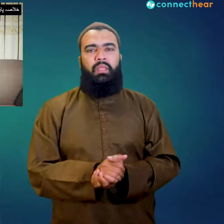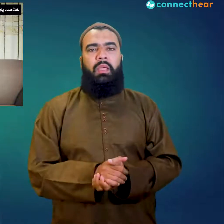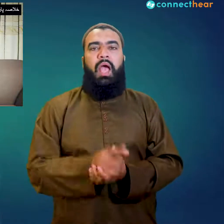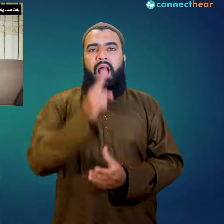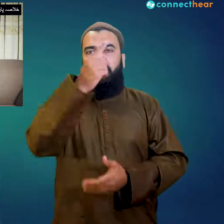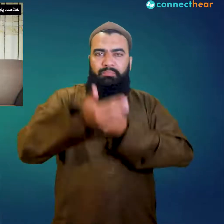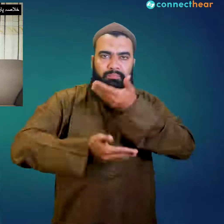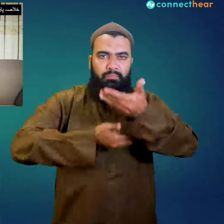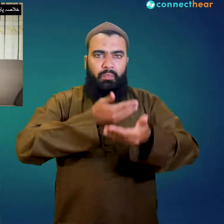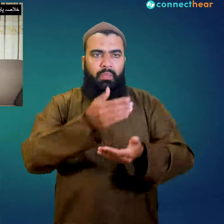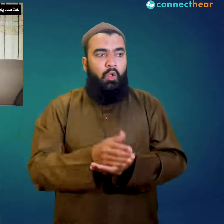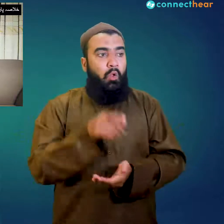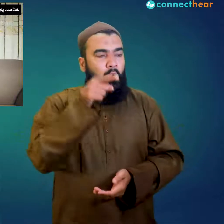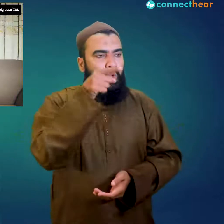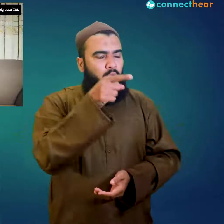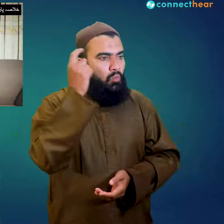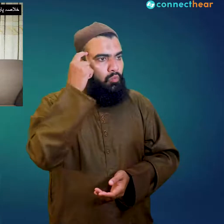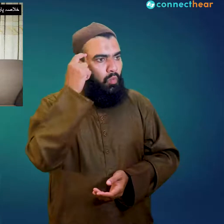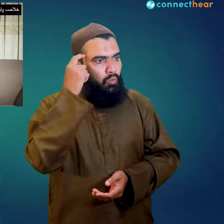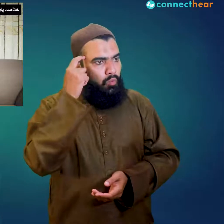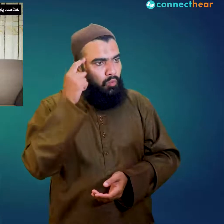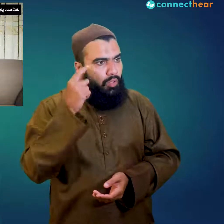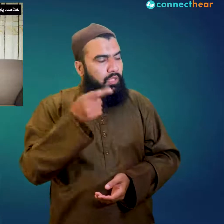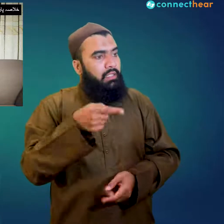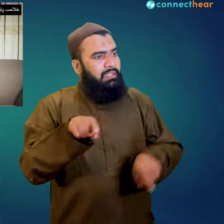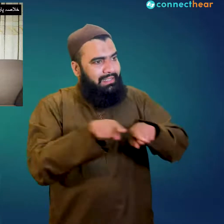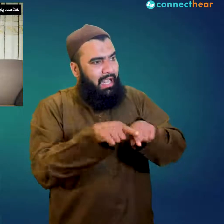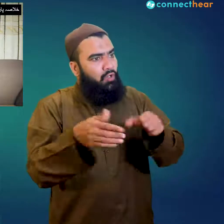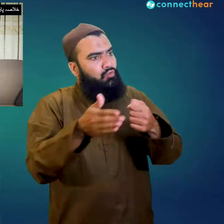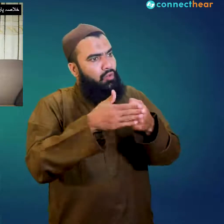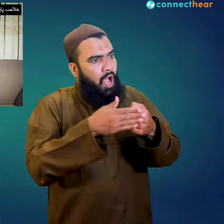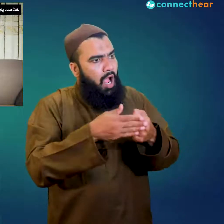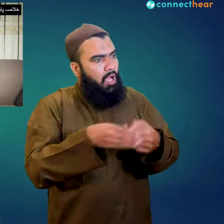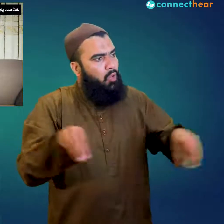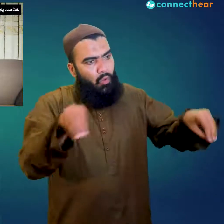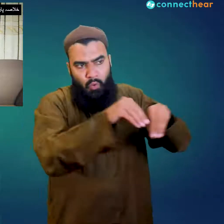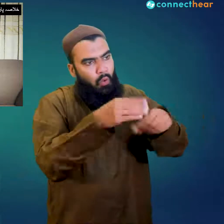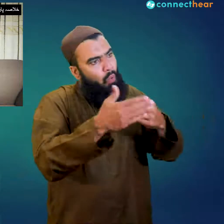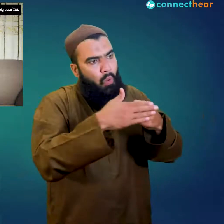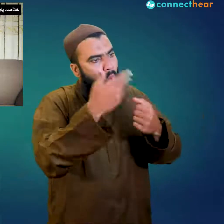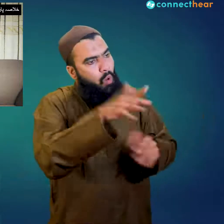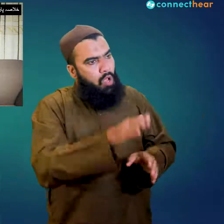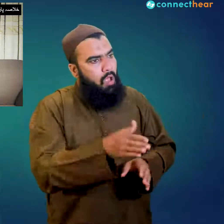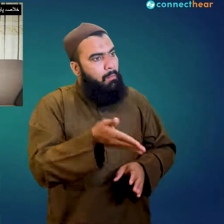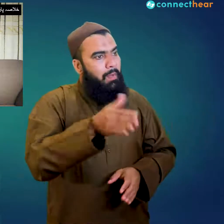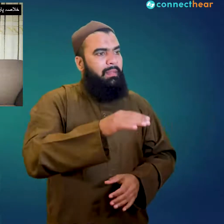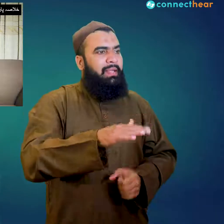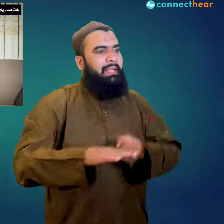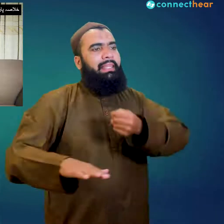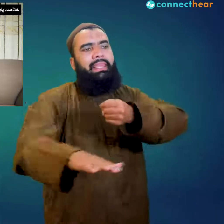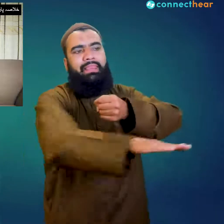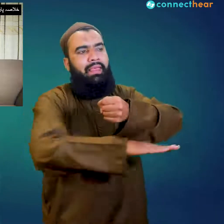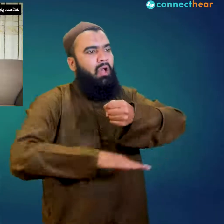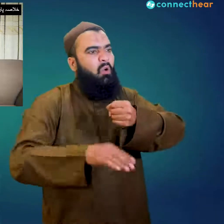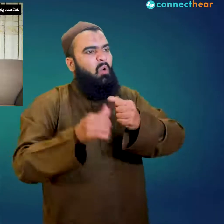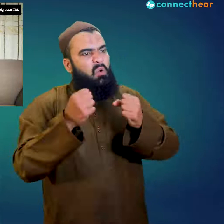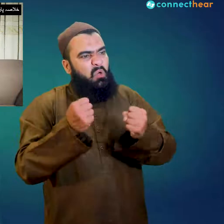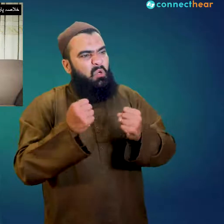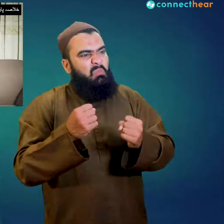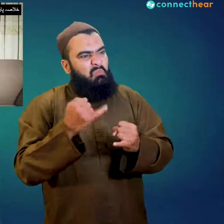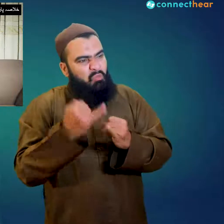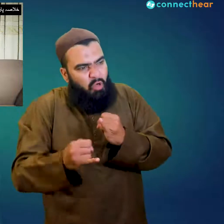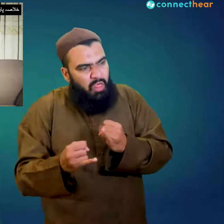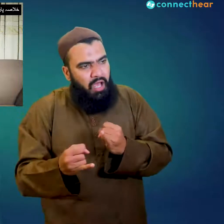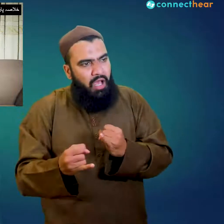صورت میں تم انصاف اگر قائم نہ کر سکو تو پھر ان یتیم لڑکیوں سے نکاح نہ کرو، بلکہ اور عورتیں